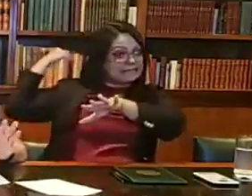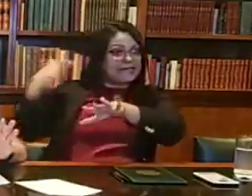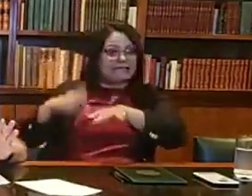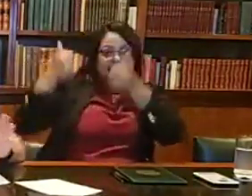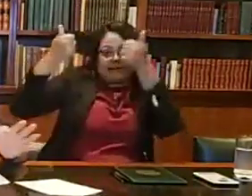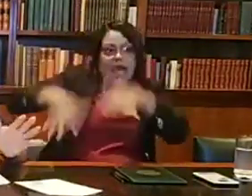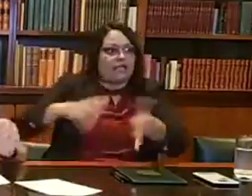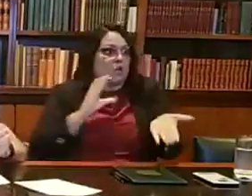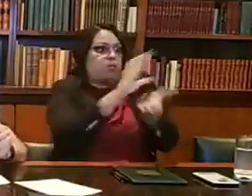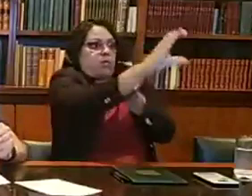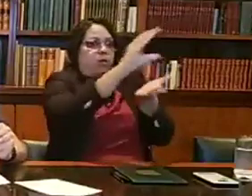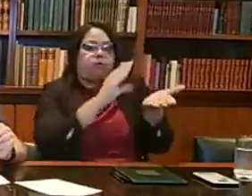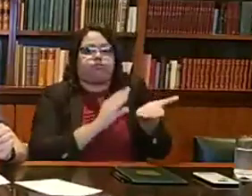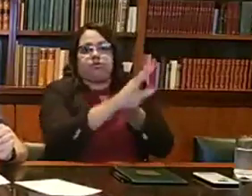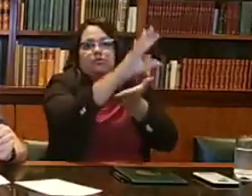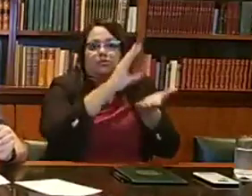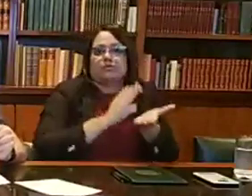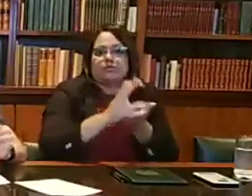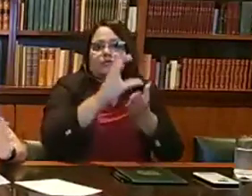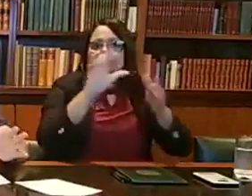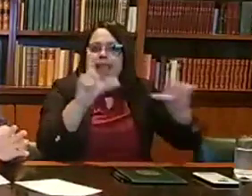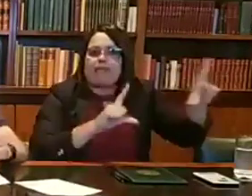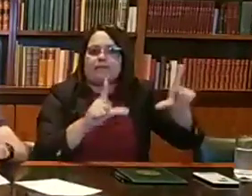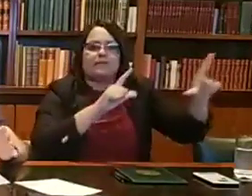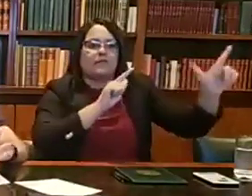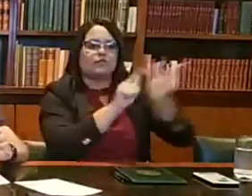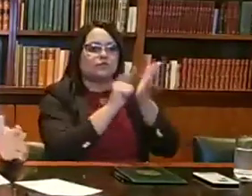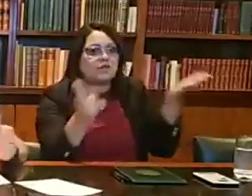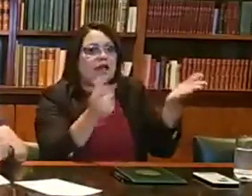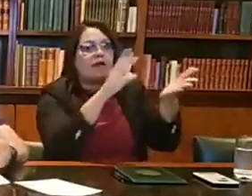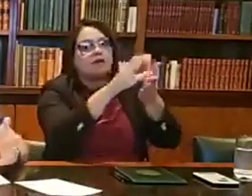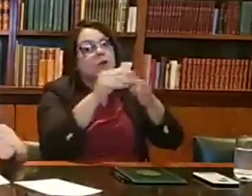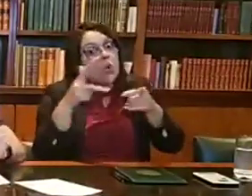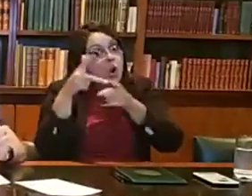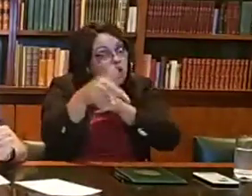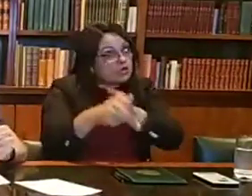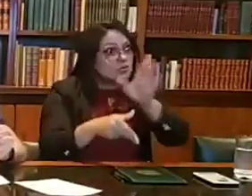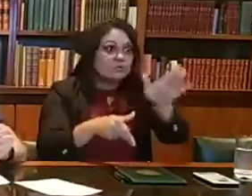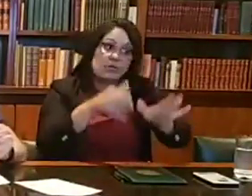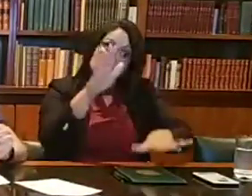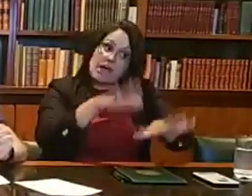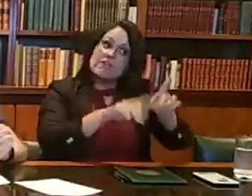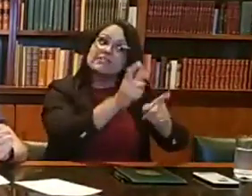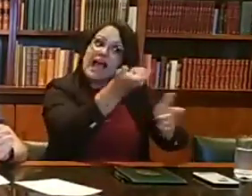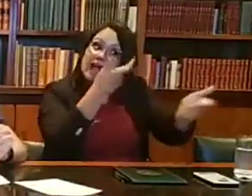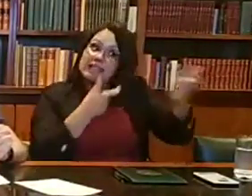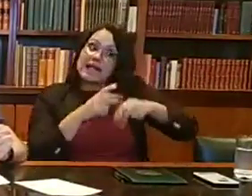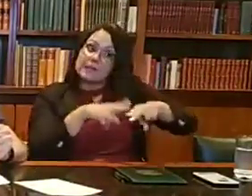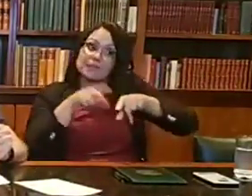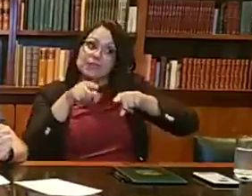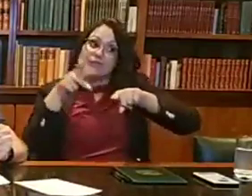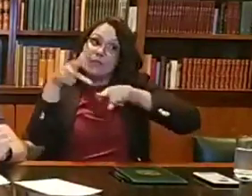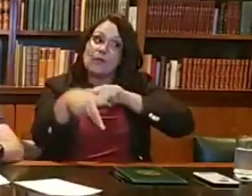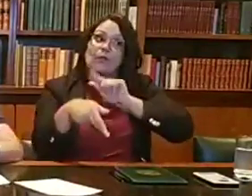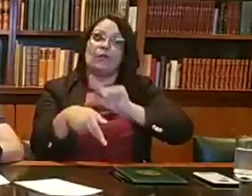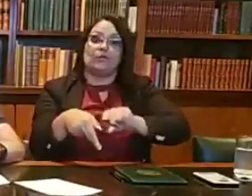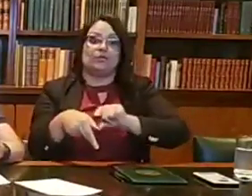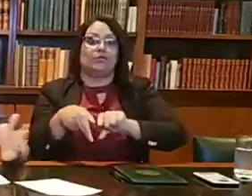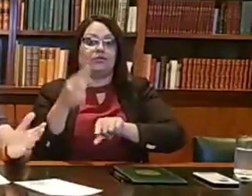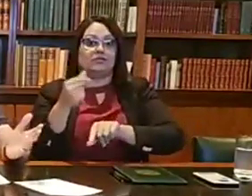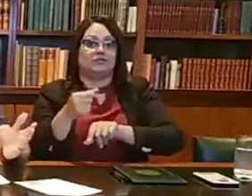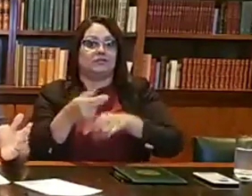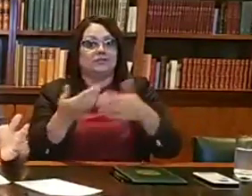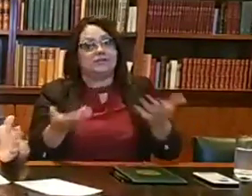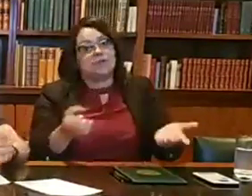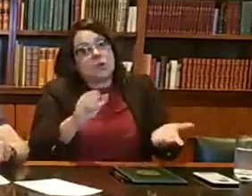Era um absurdo o que acontecia, né? E talvez, por causa disso, talvez vocês atacam a gente o tempo todo. Ou então